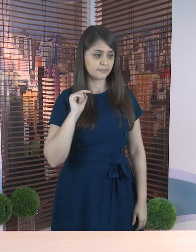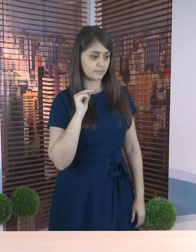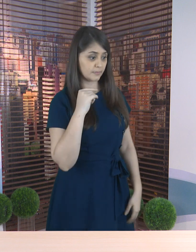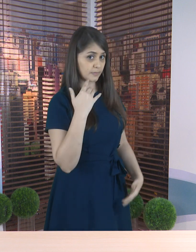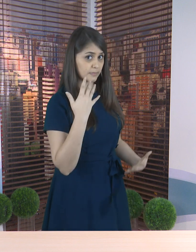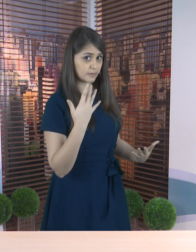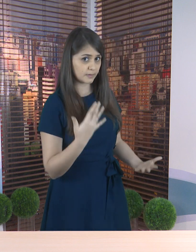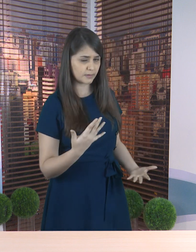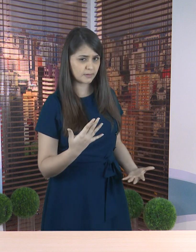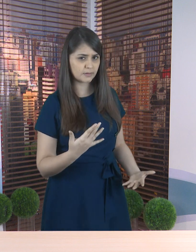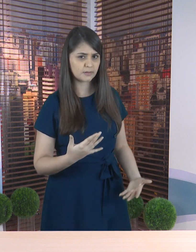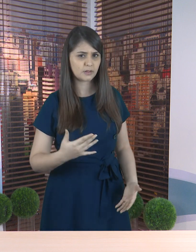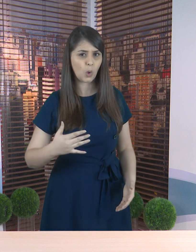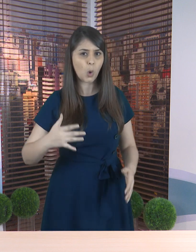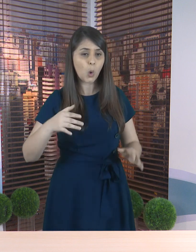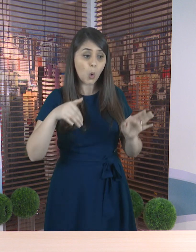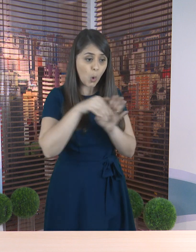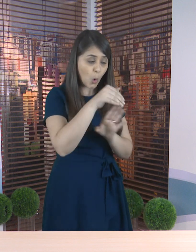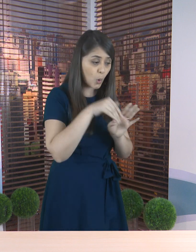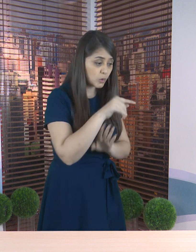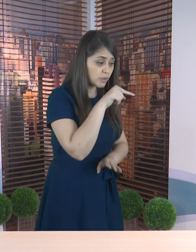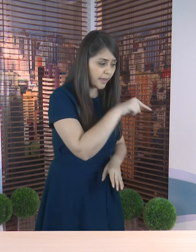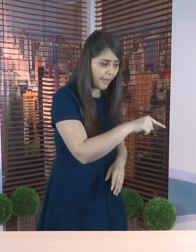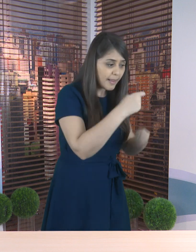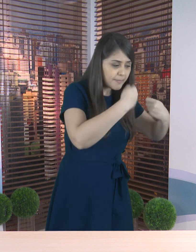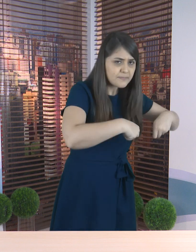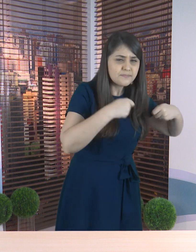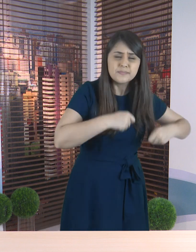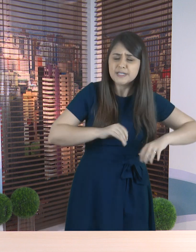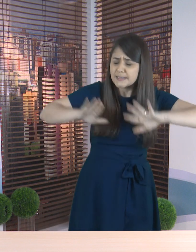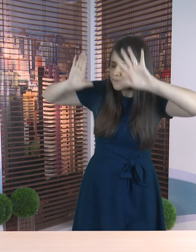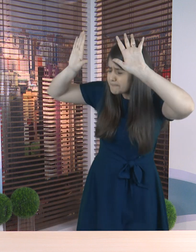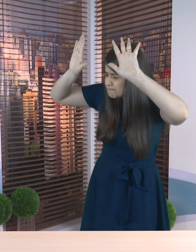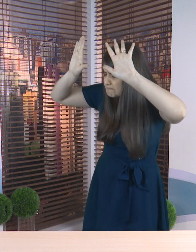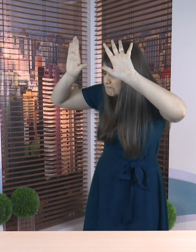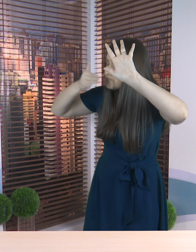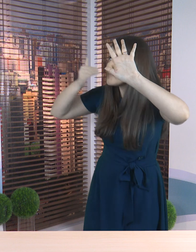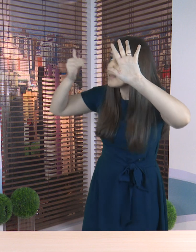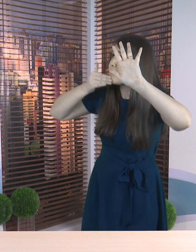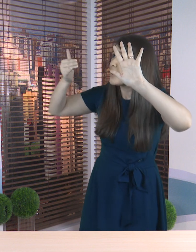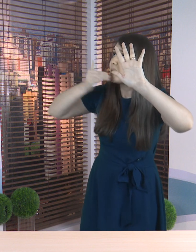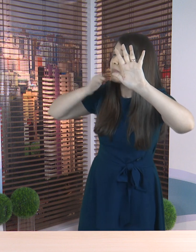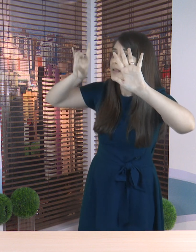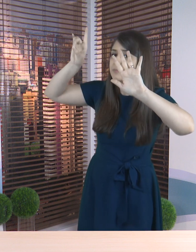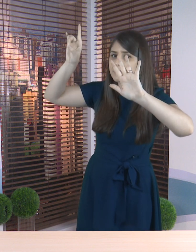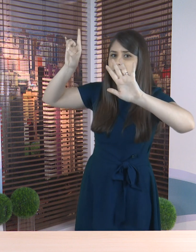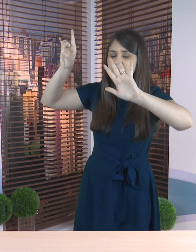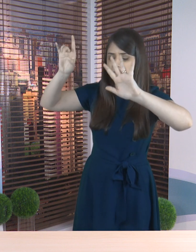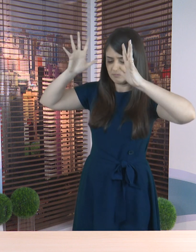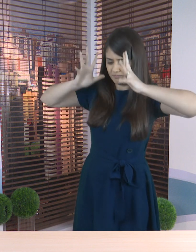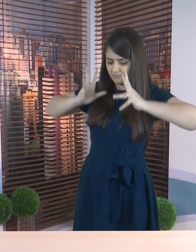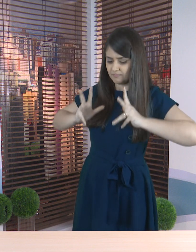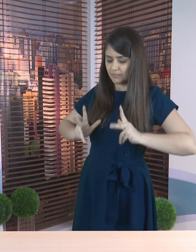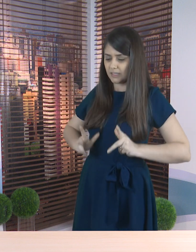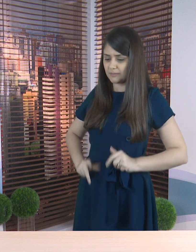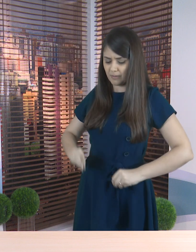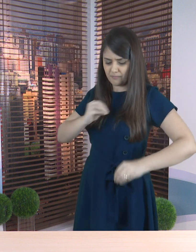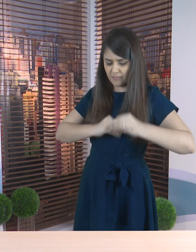sua vida e do seu lar. Quando isso for feito, Jó estará apto a levantar o seu rosto